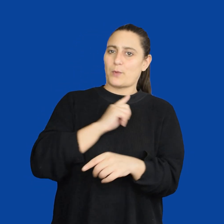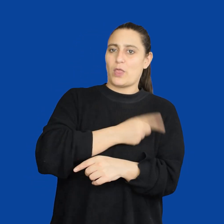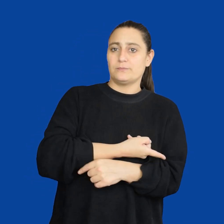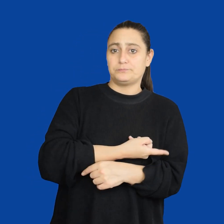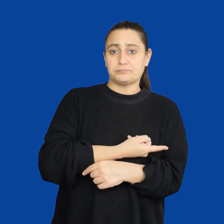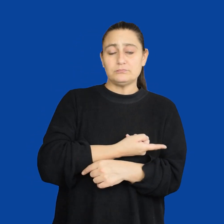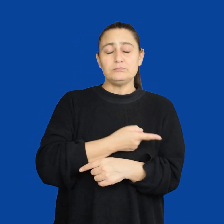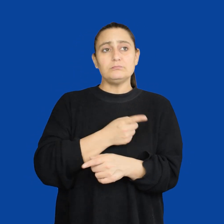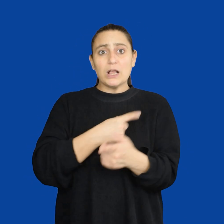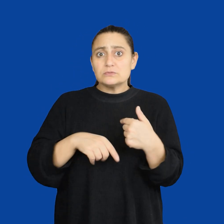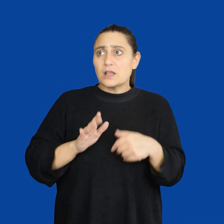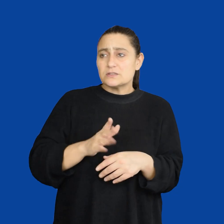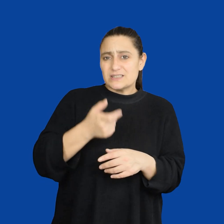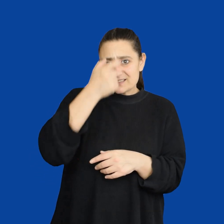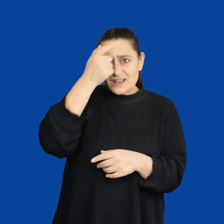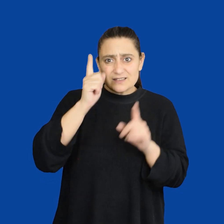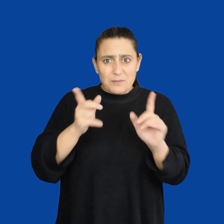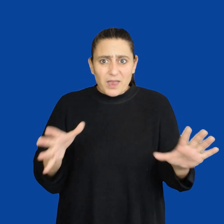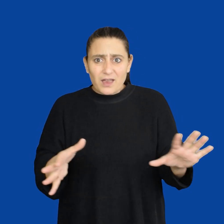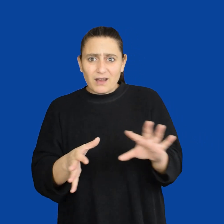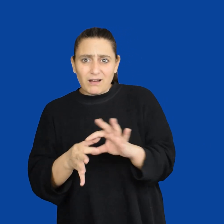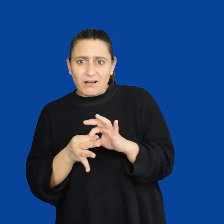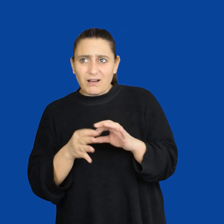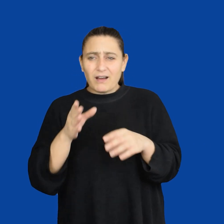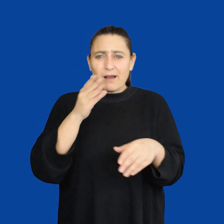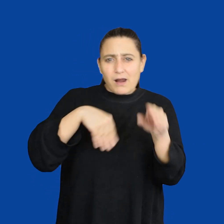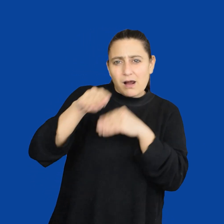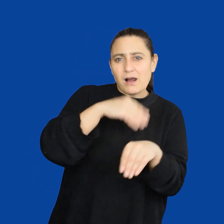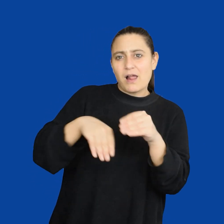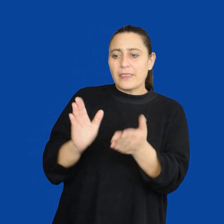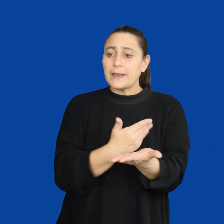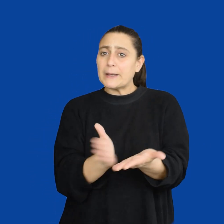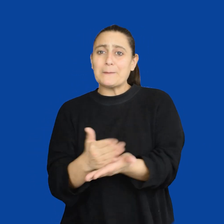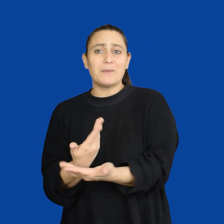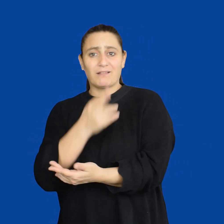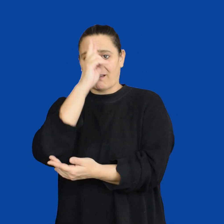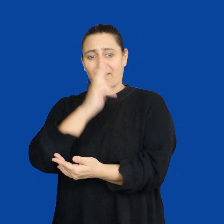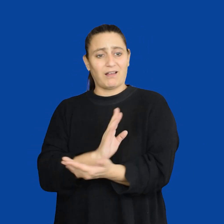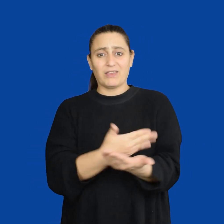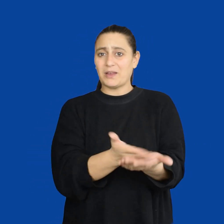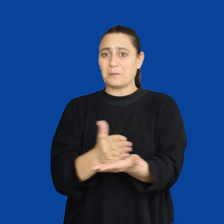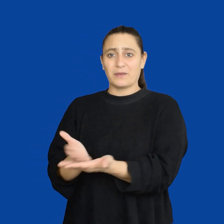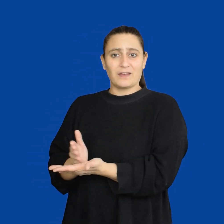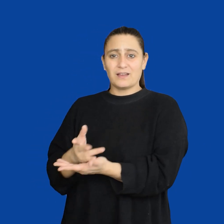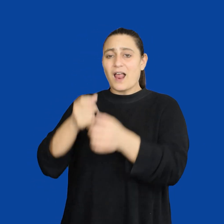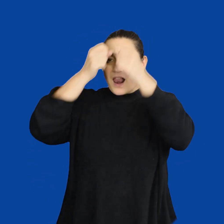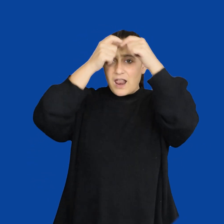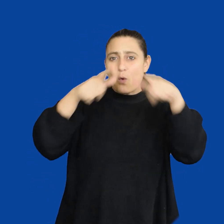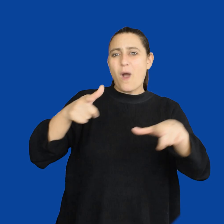superiores. De esta manera, la ciencia se volvió una justificación de la discriminación racial,